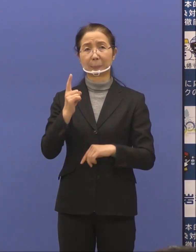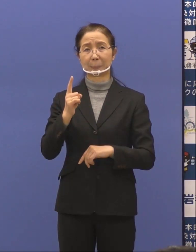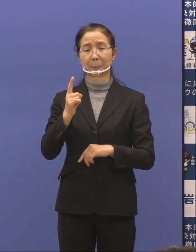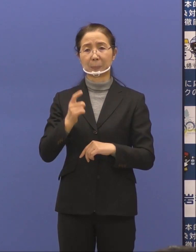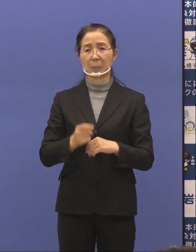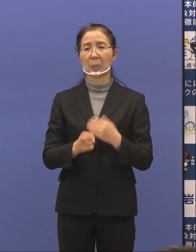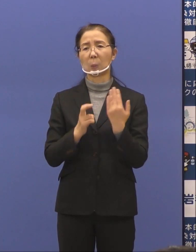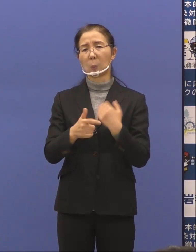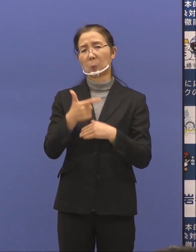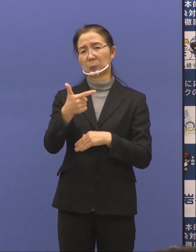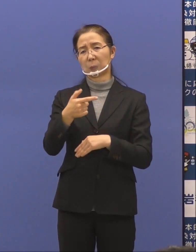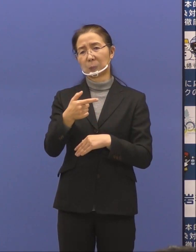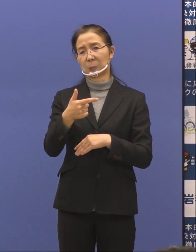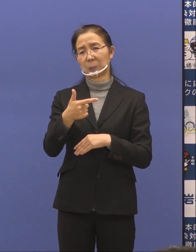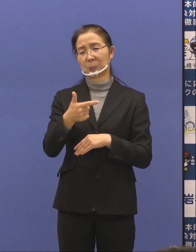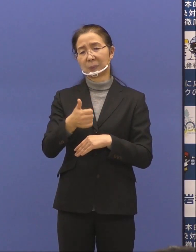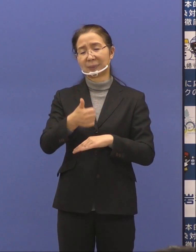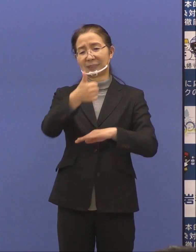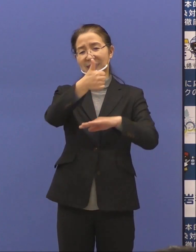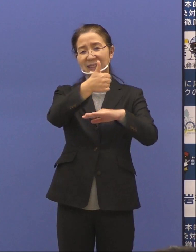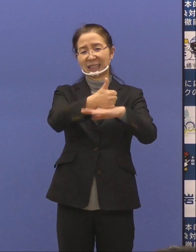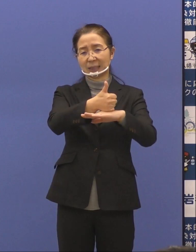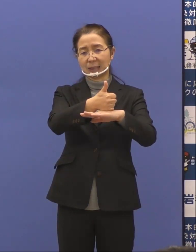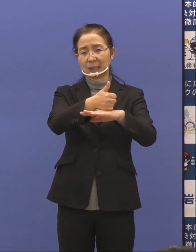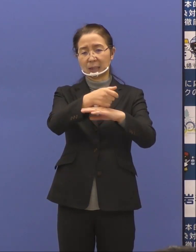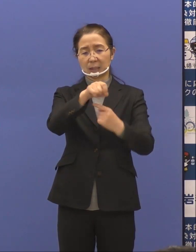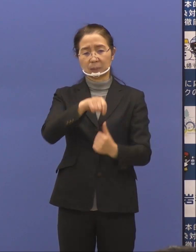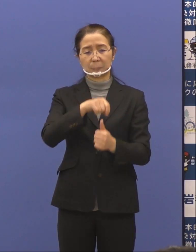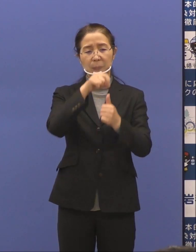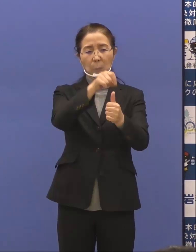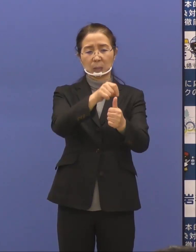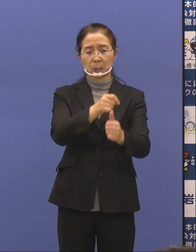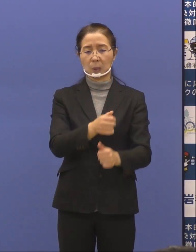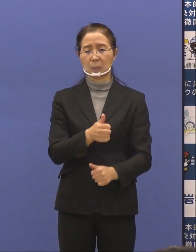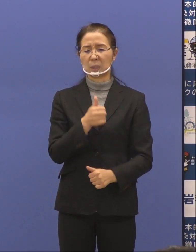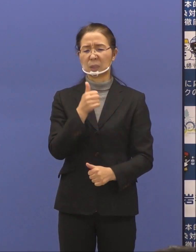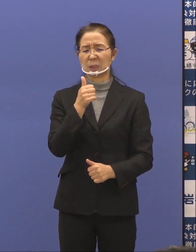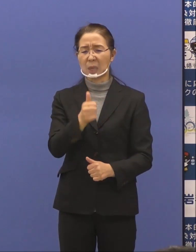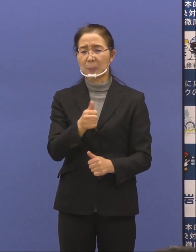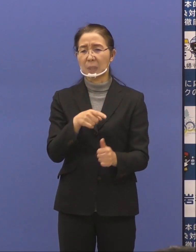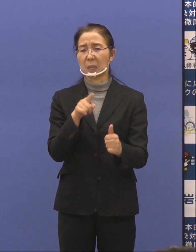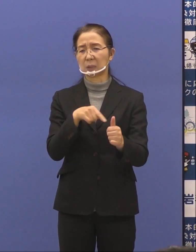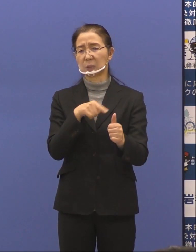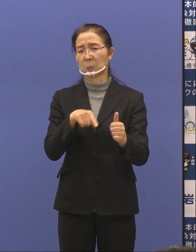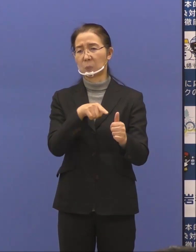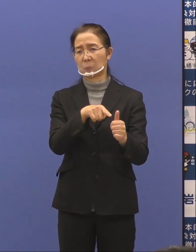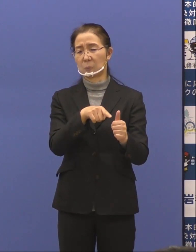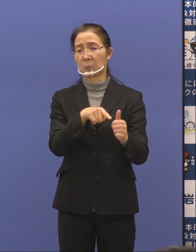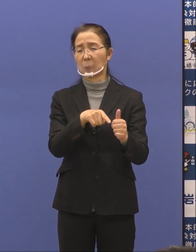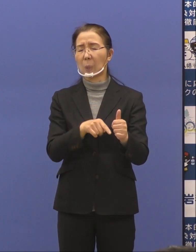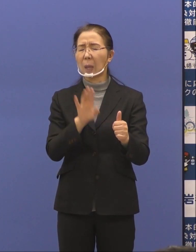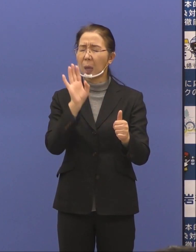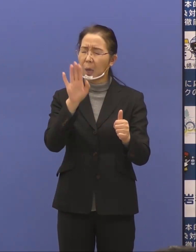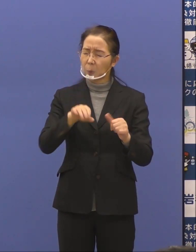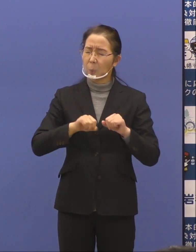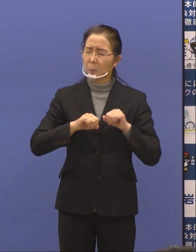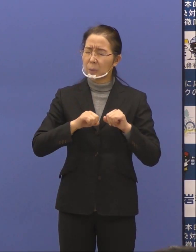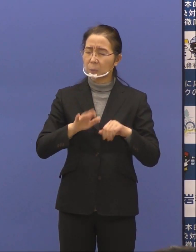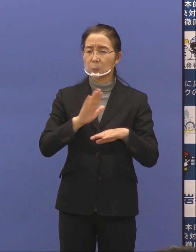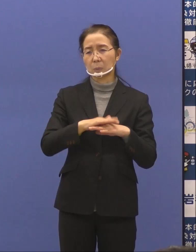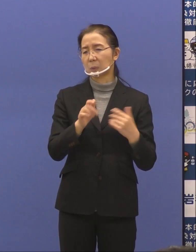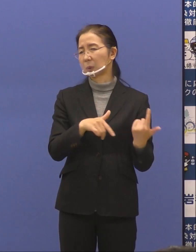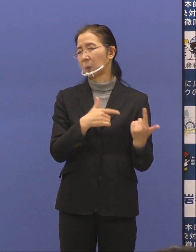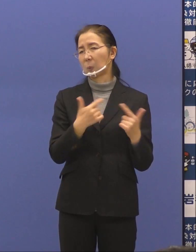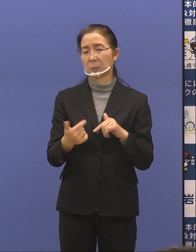法務大臣にしてはいけなかったということですよね。ですから、その後何をしてもそれはもう手遅